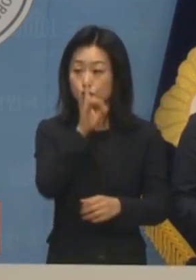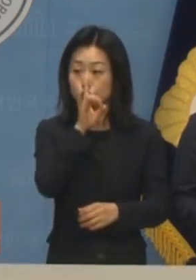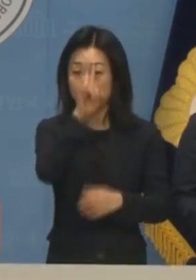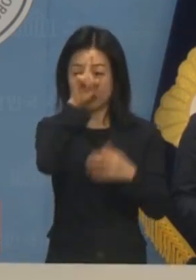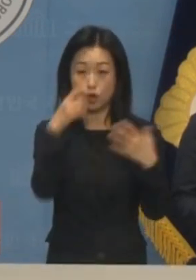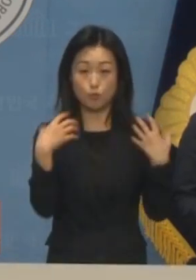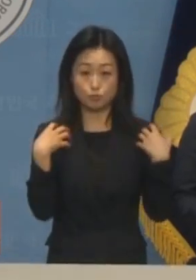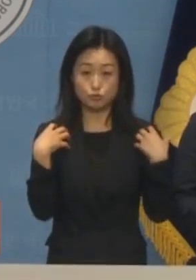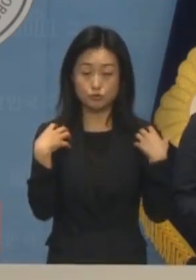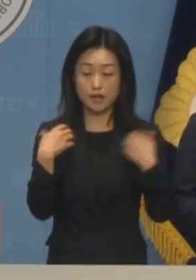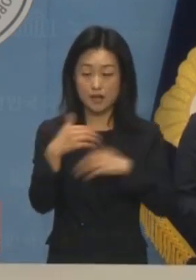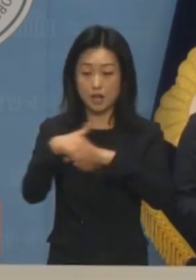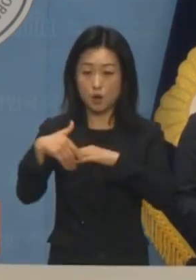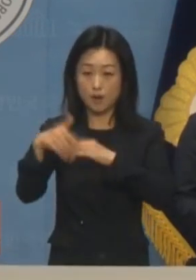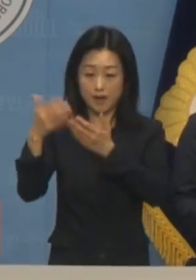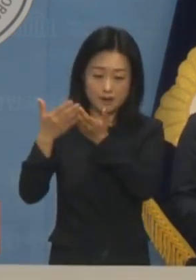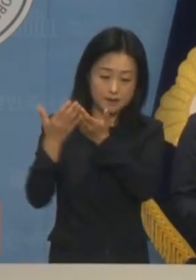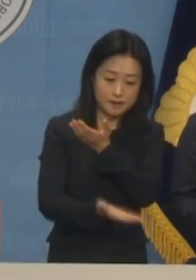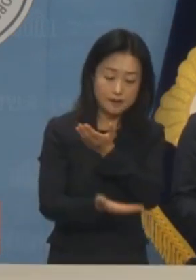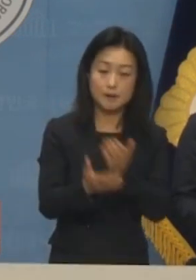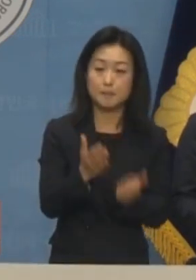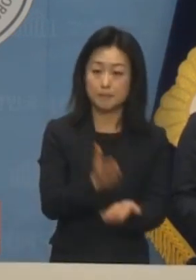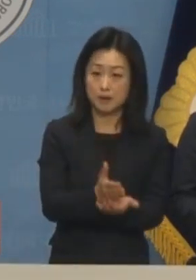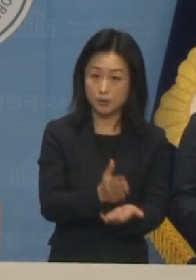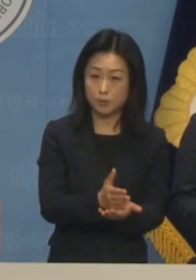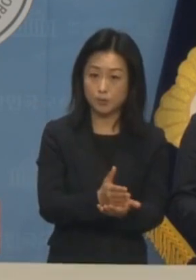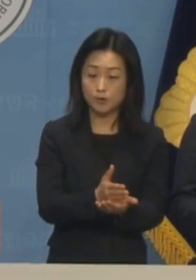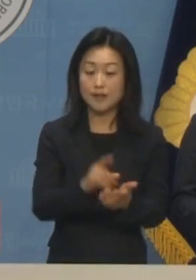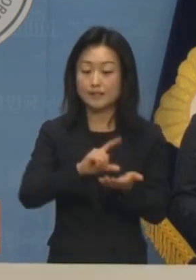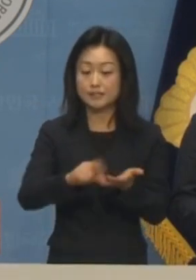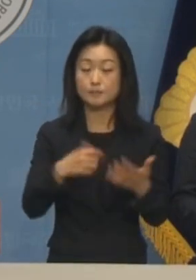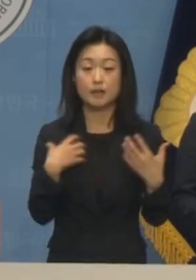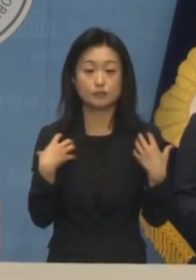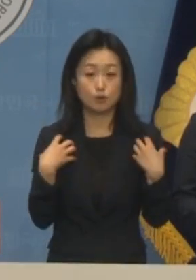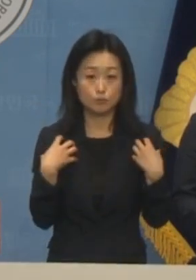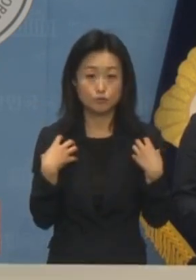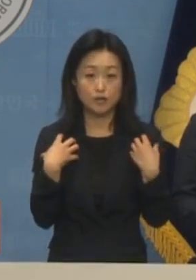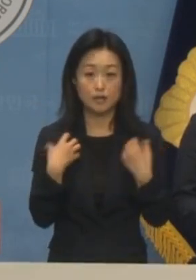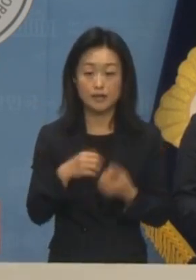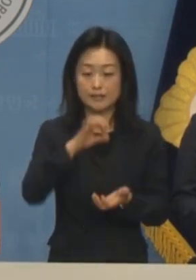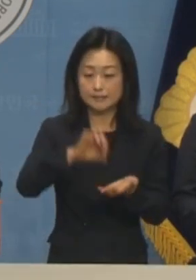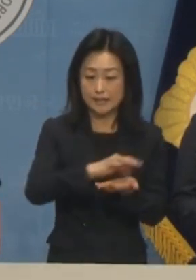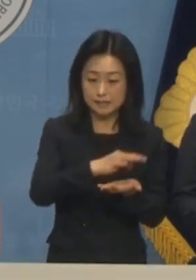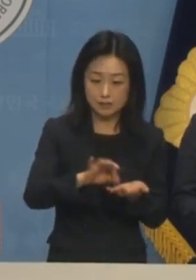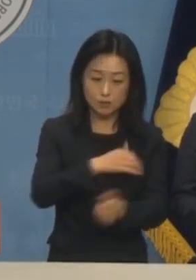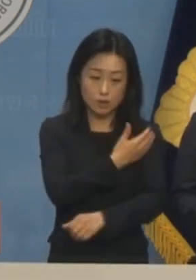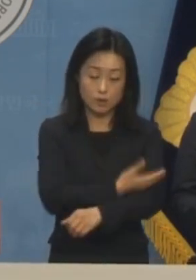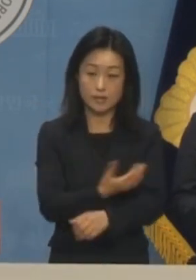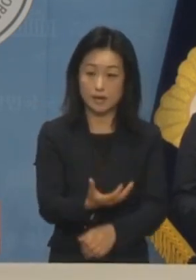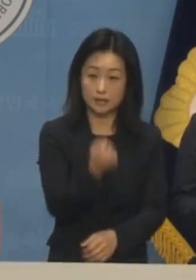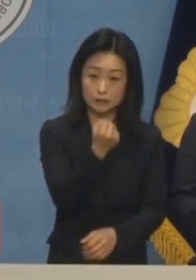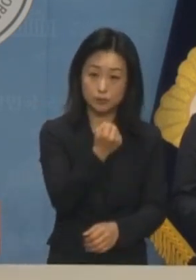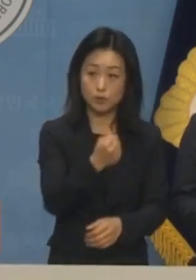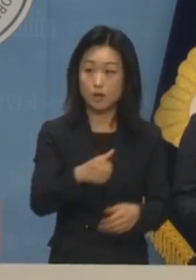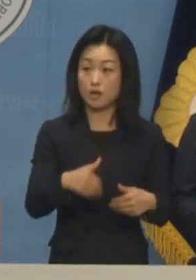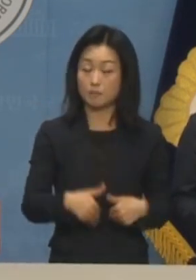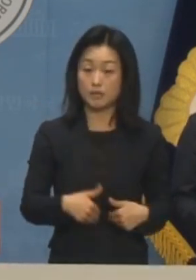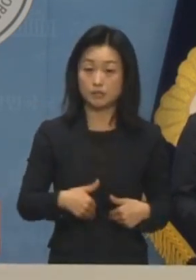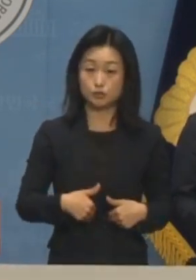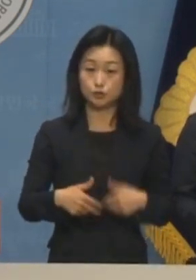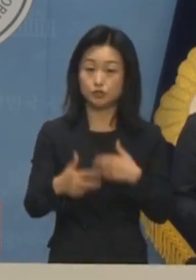중앙정부가 정책을 하달하는 방식 대신 지방정부가 재정과 권한을 가지고 필수